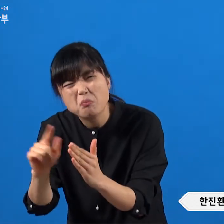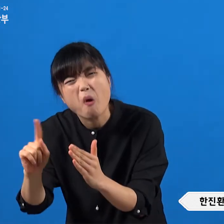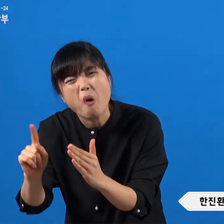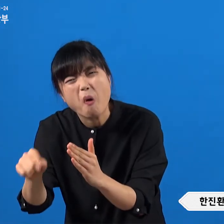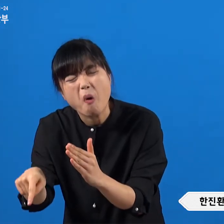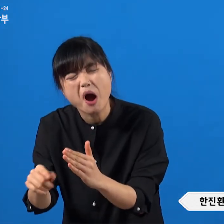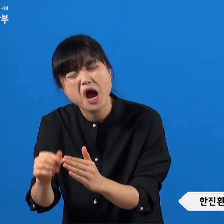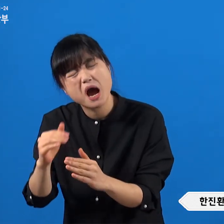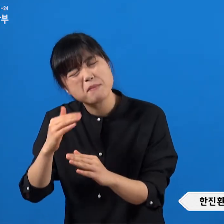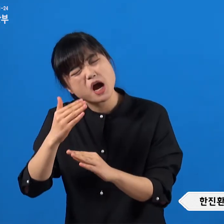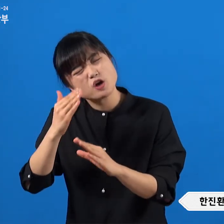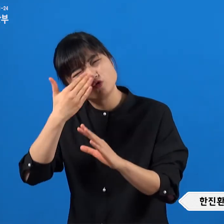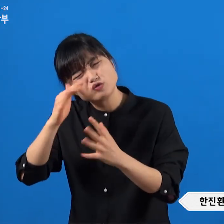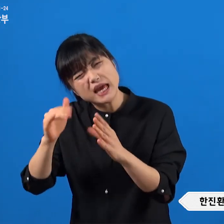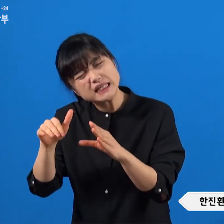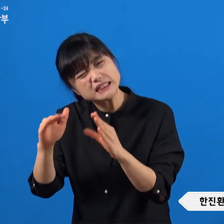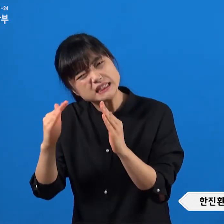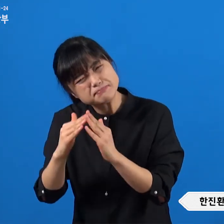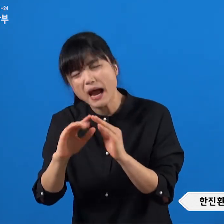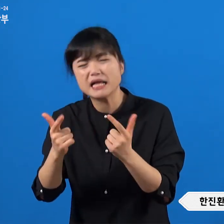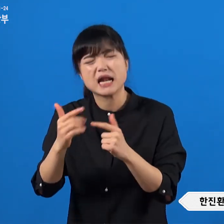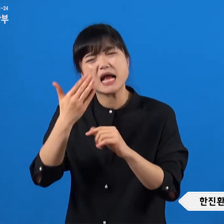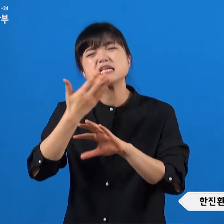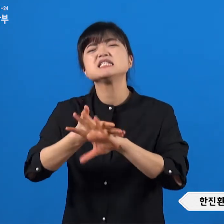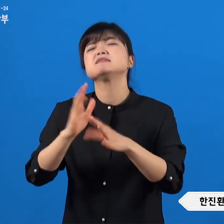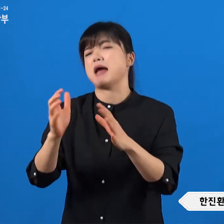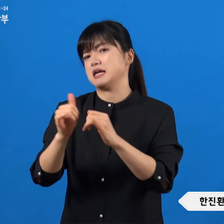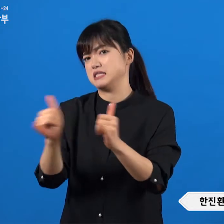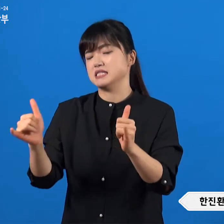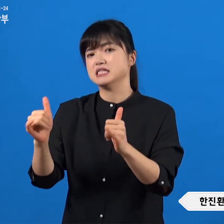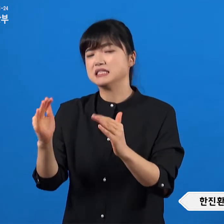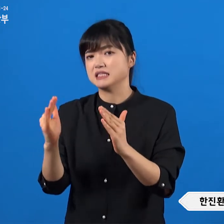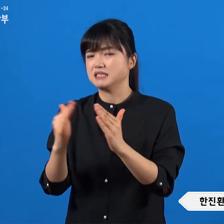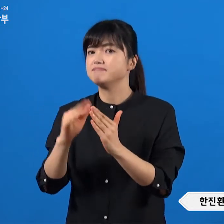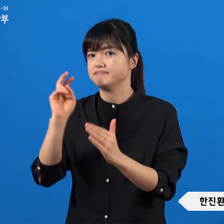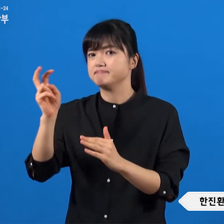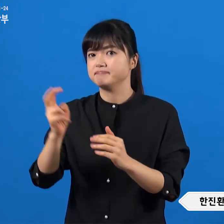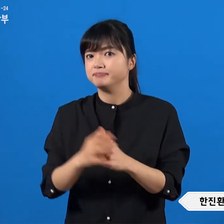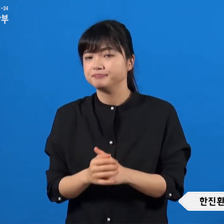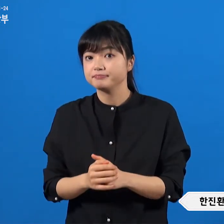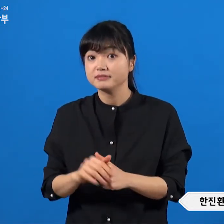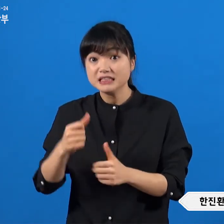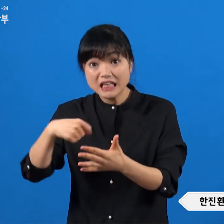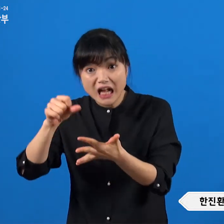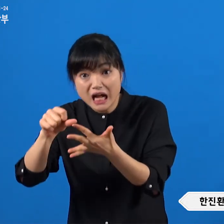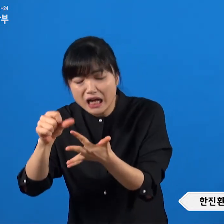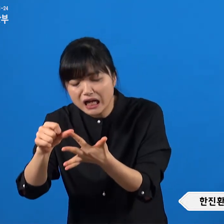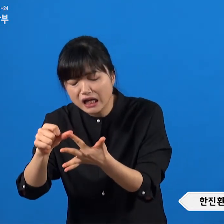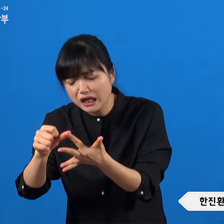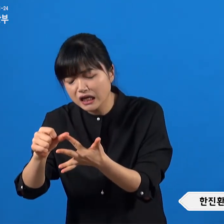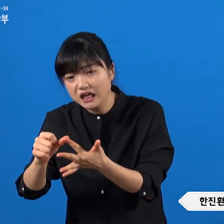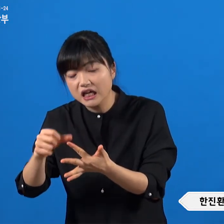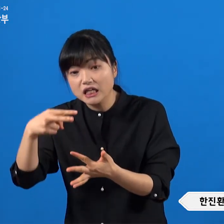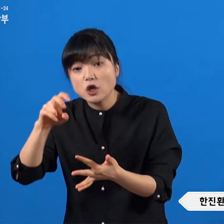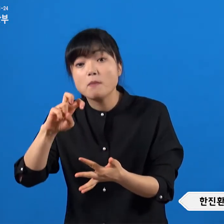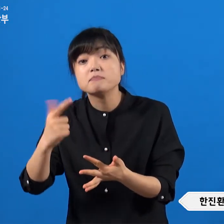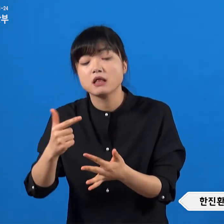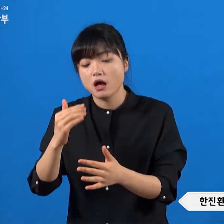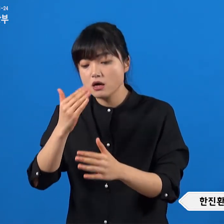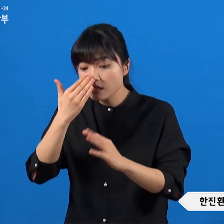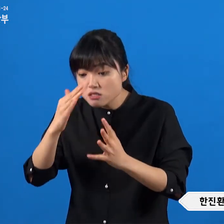아니고 이방인 소유의 농장인 것이 분명합니다. 이 아들은 선민